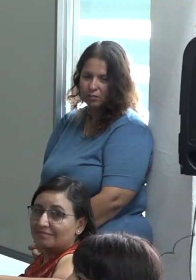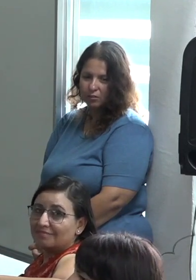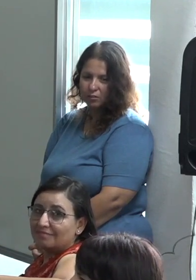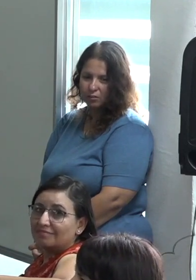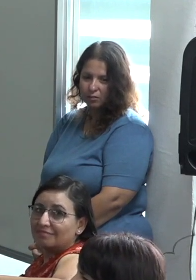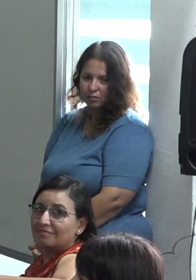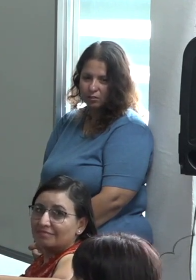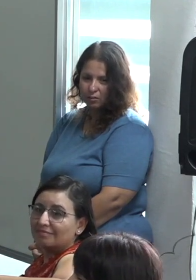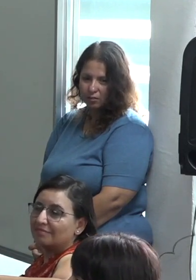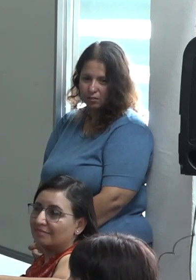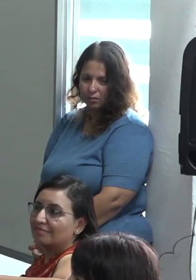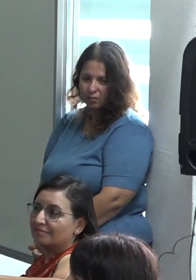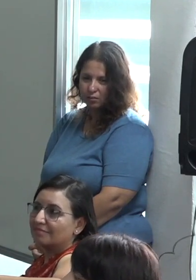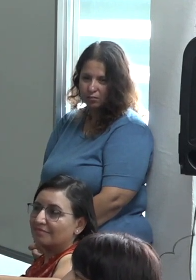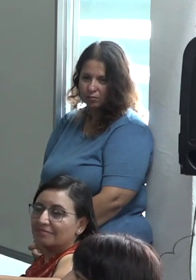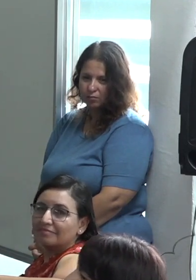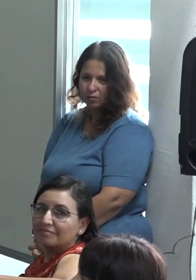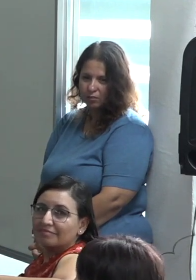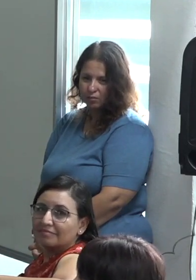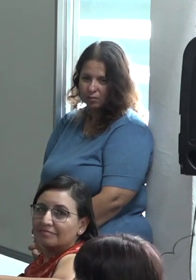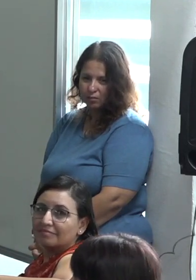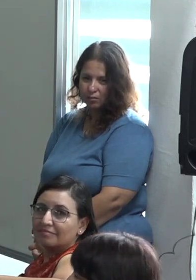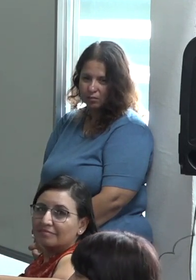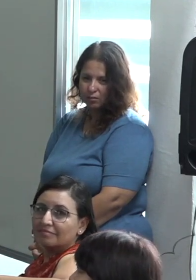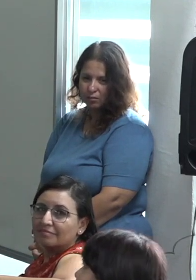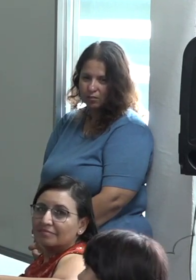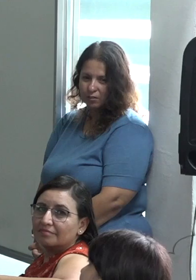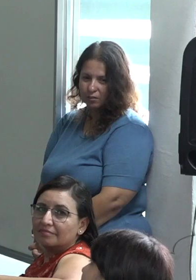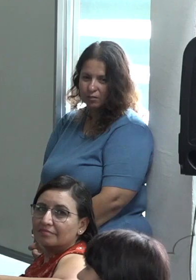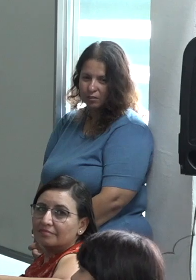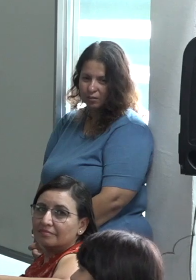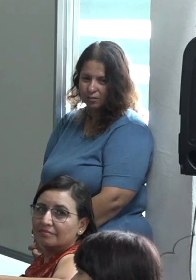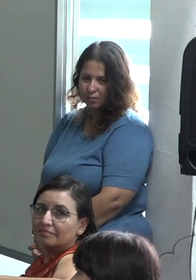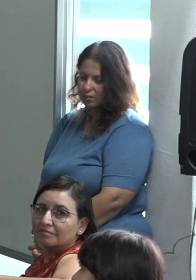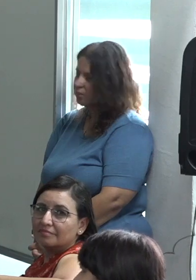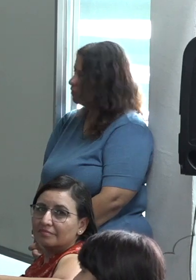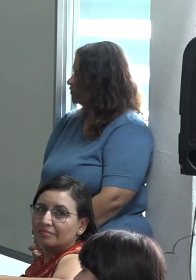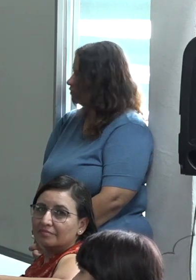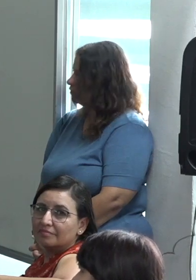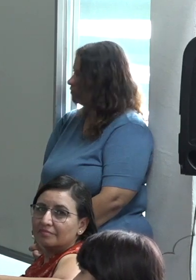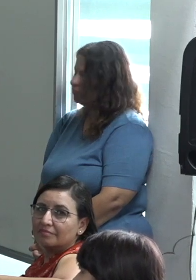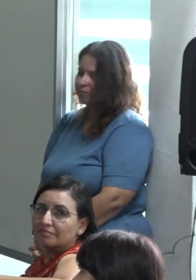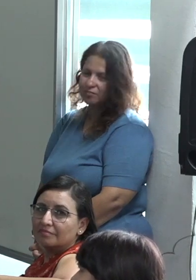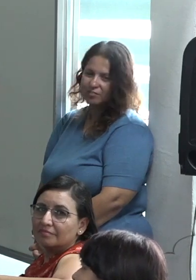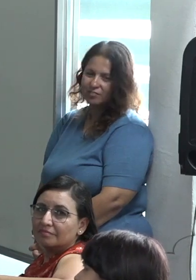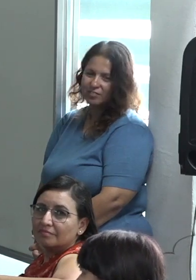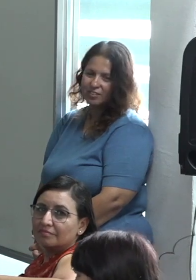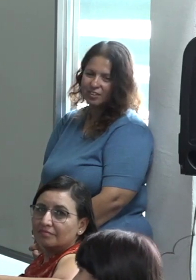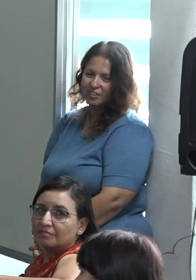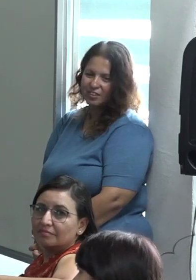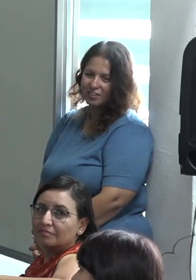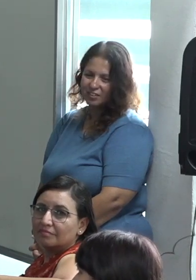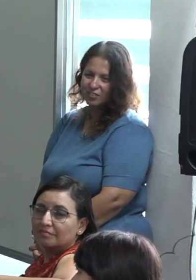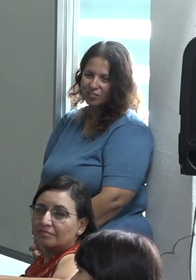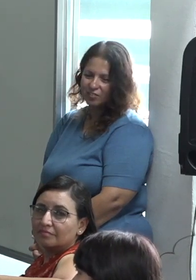puede acercarse con ella y entonces diseña actividades relacionadas con todo este tema.